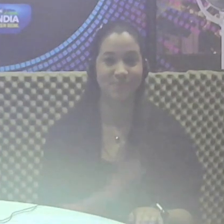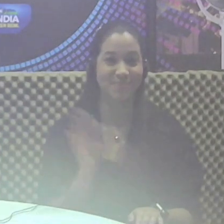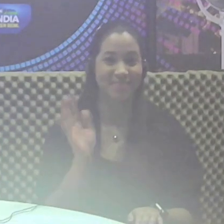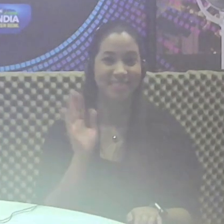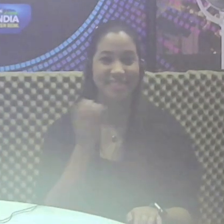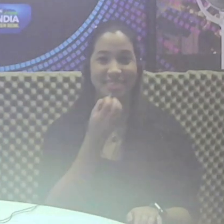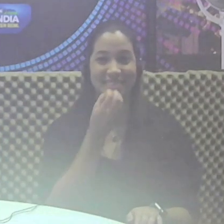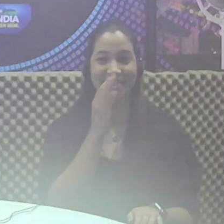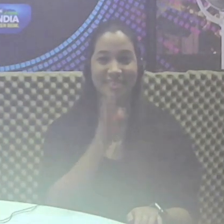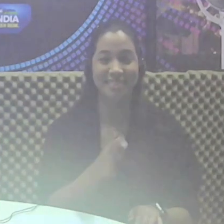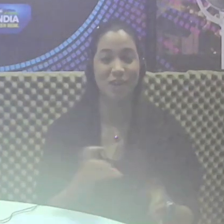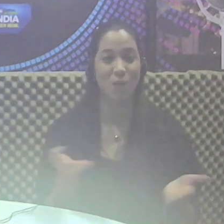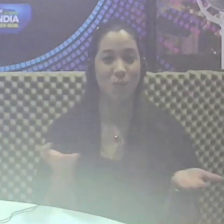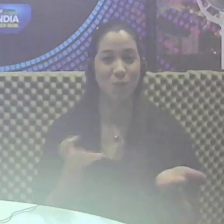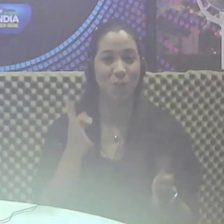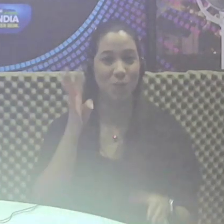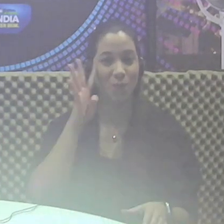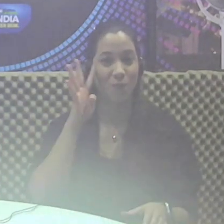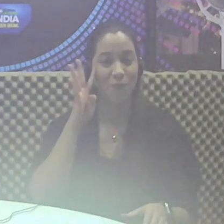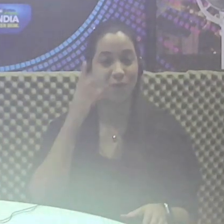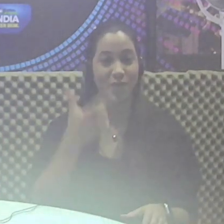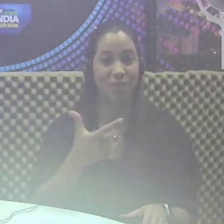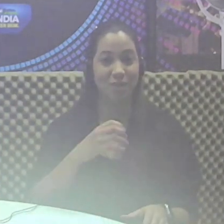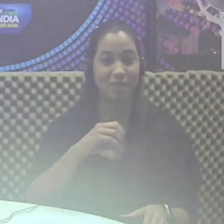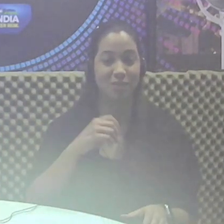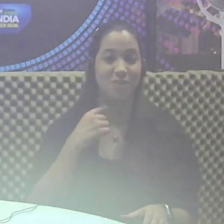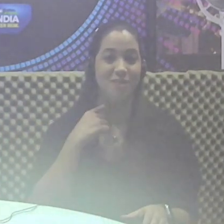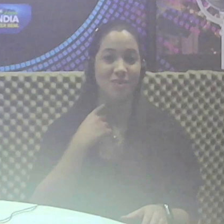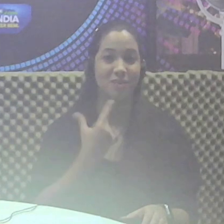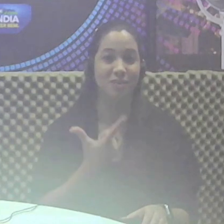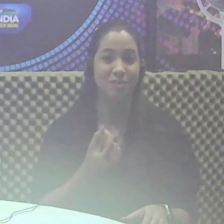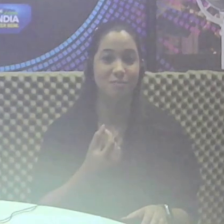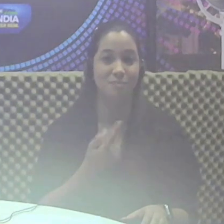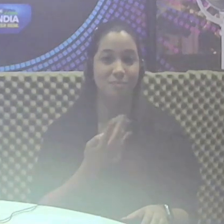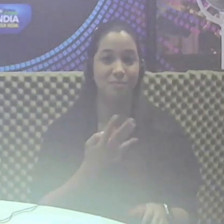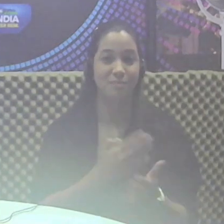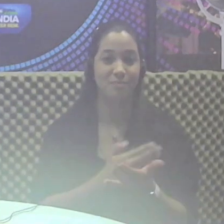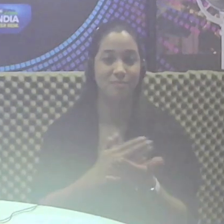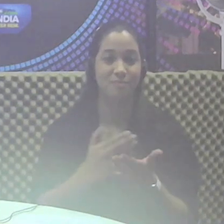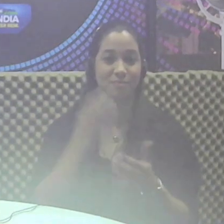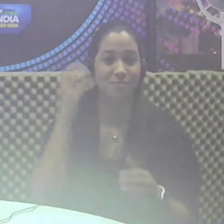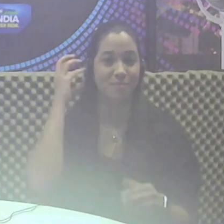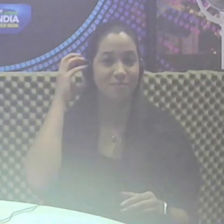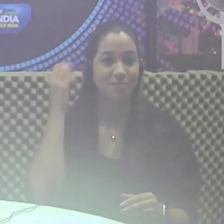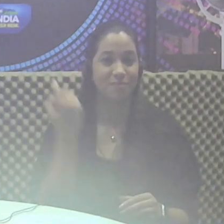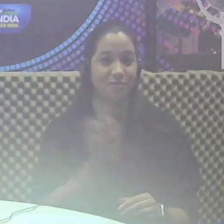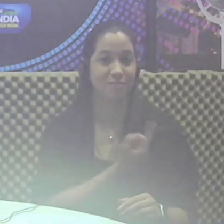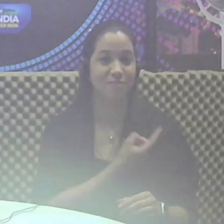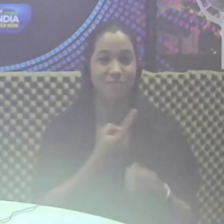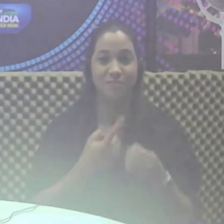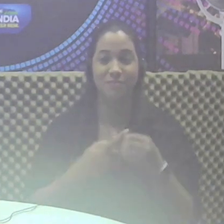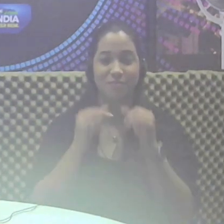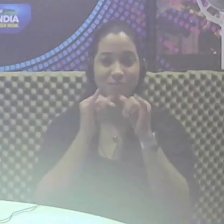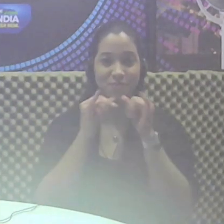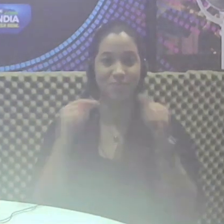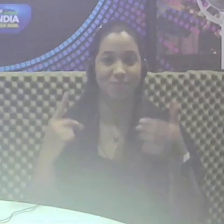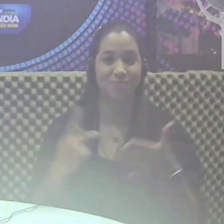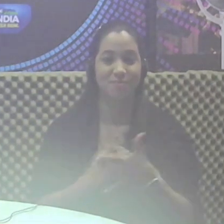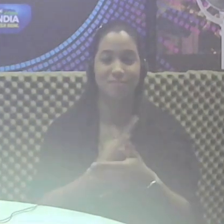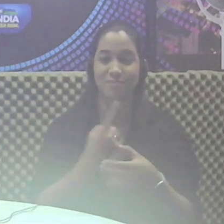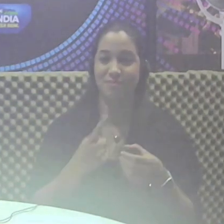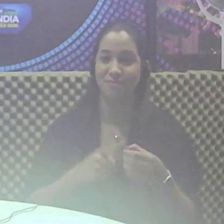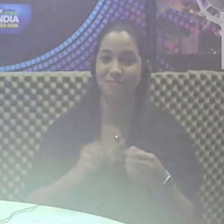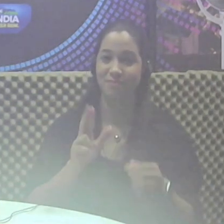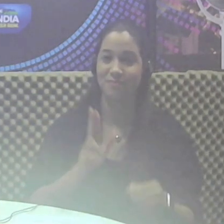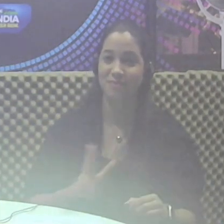Olá, boa tarde. Hoje é quarta-feira, dia 29 de maio de 2024. Está no ar a Rádio Nossa Cidade com boletim de notícias sobre o que de